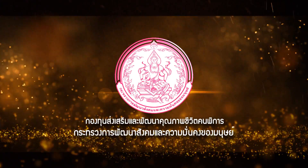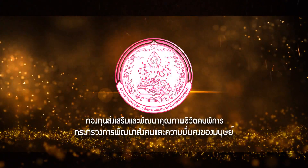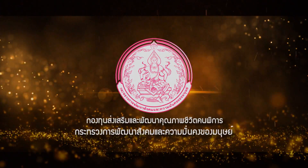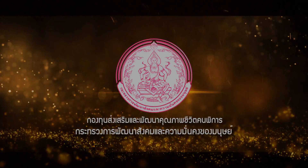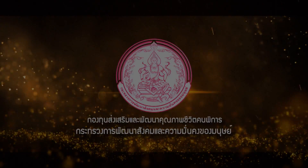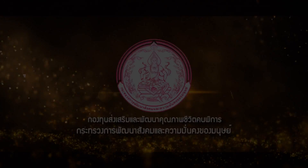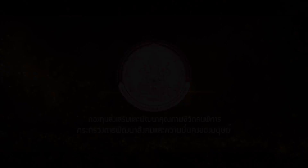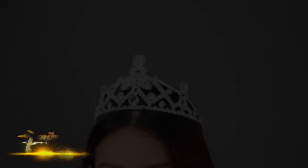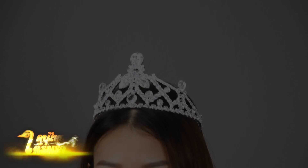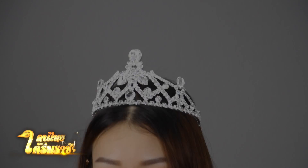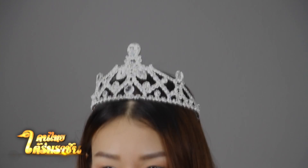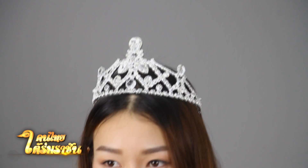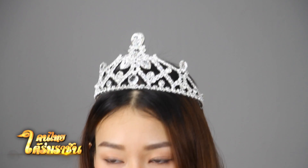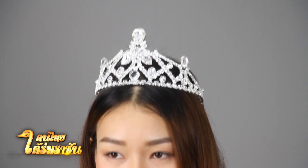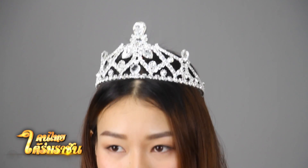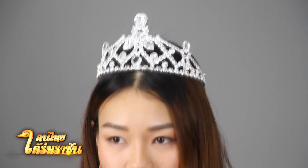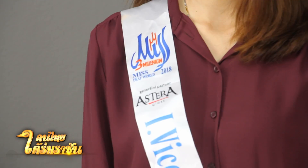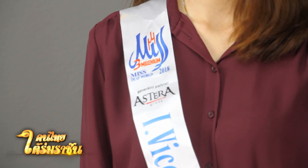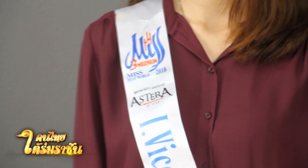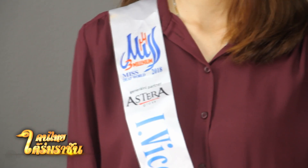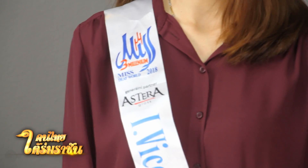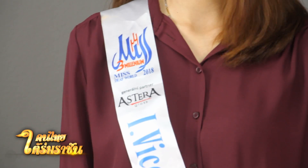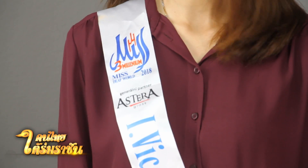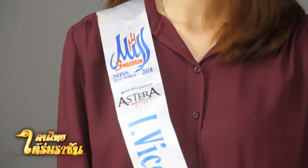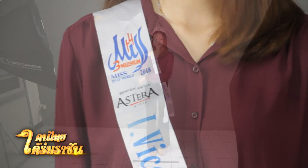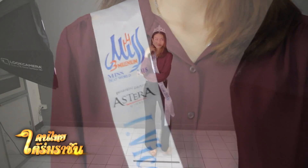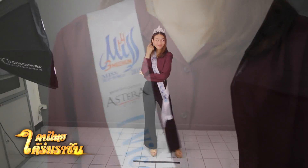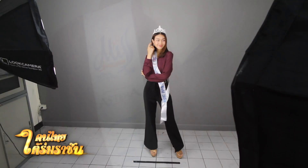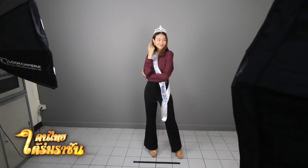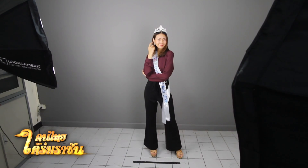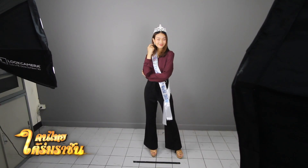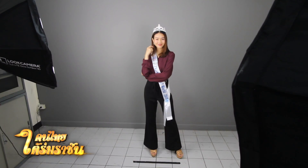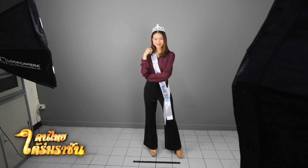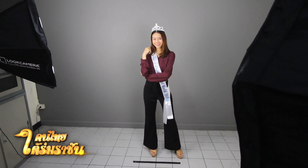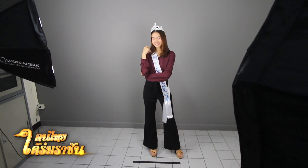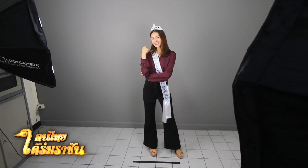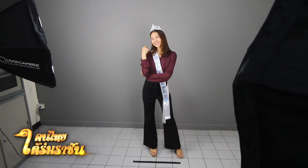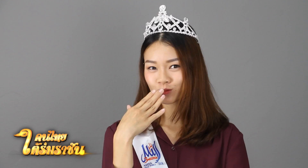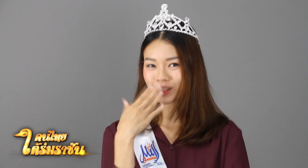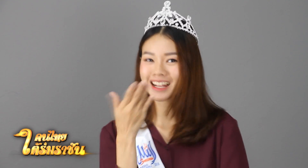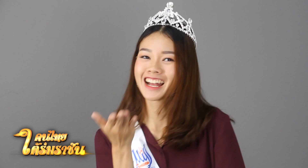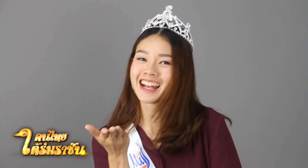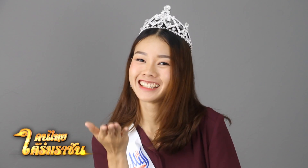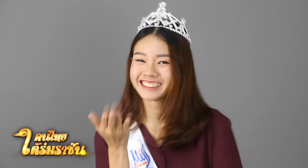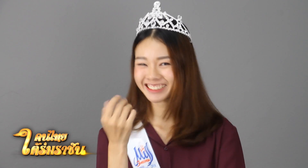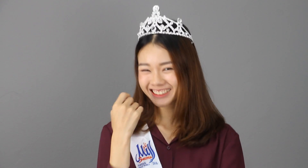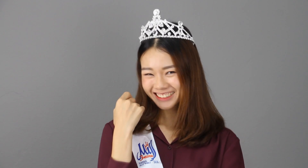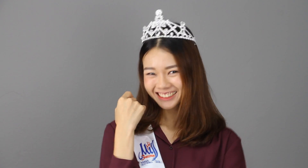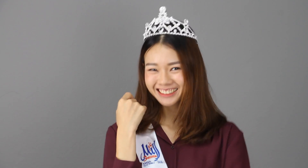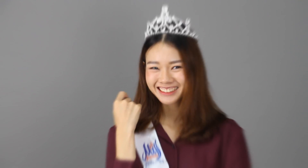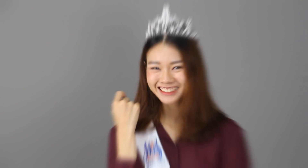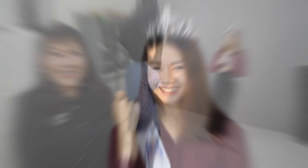ษย์